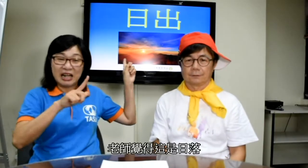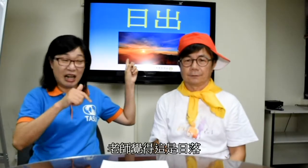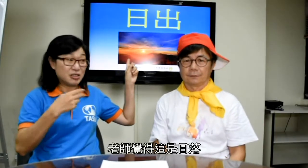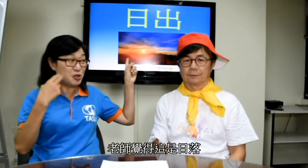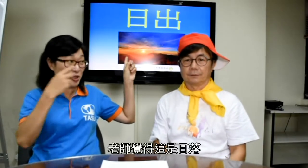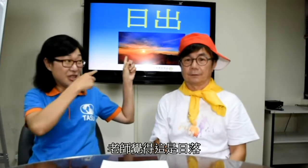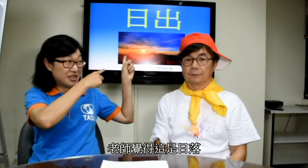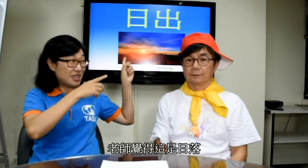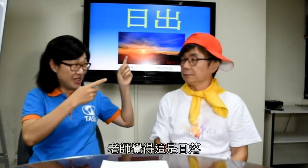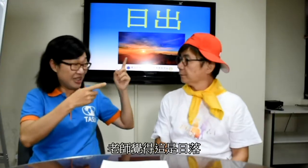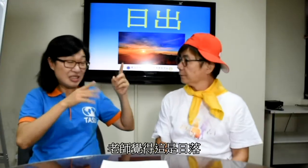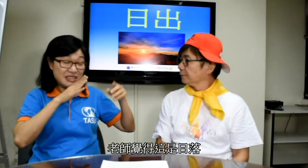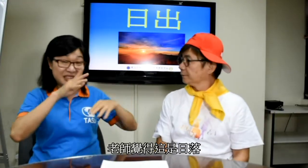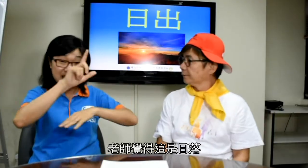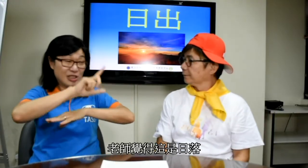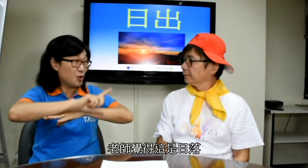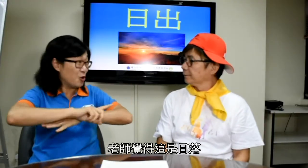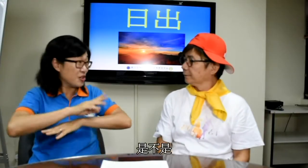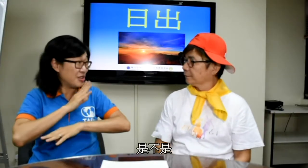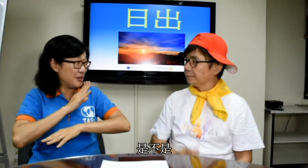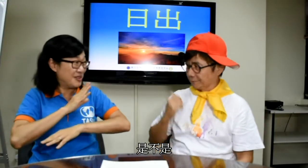老师觉得这是日落，是不是？